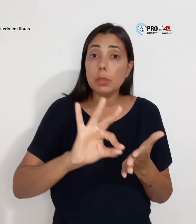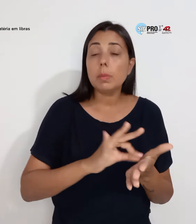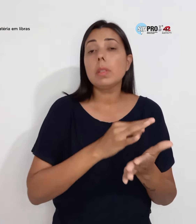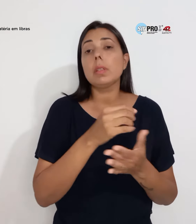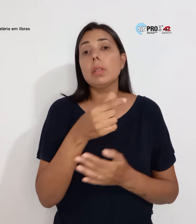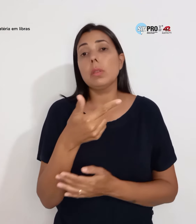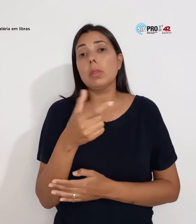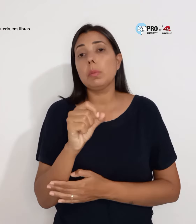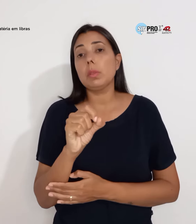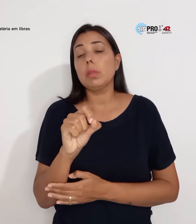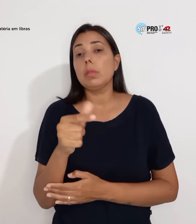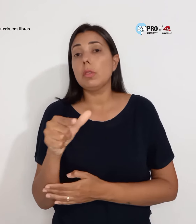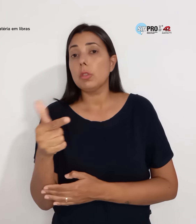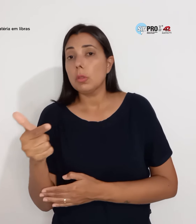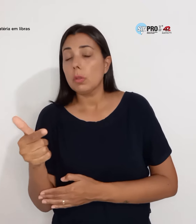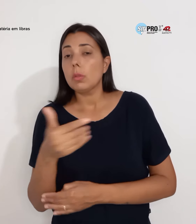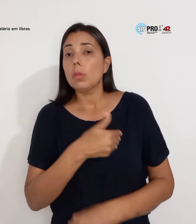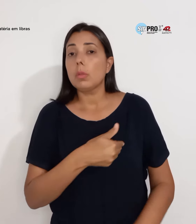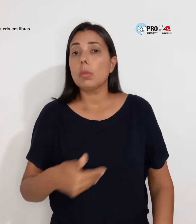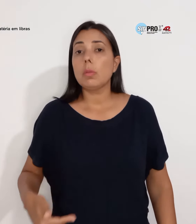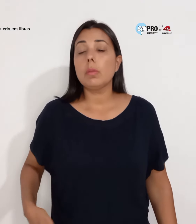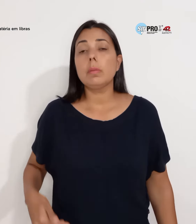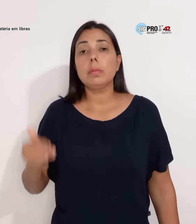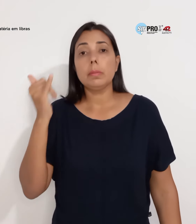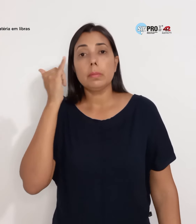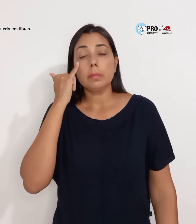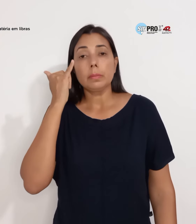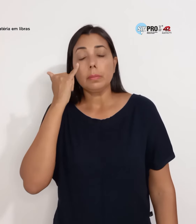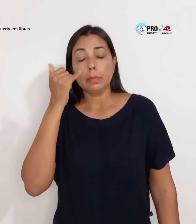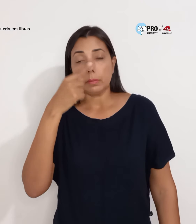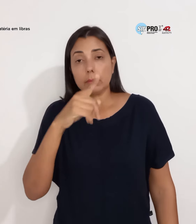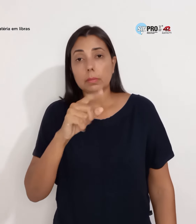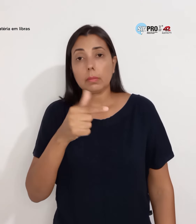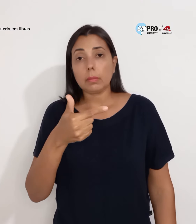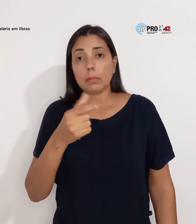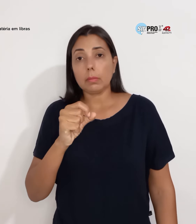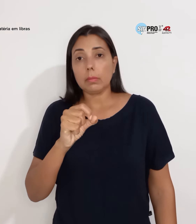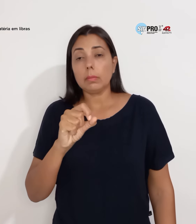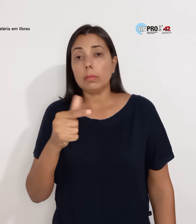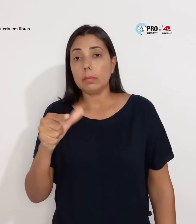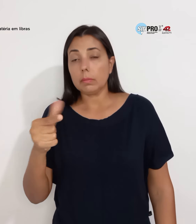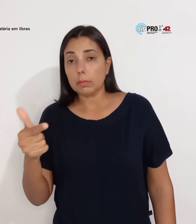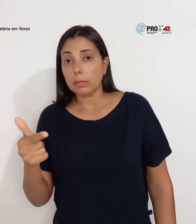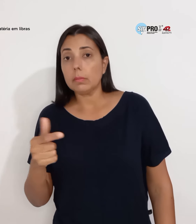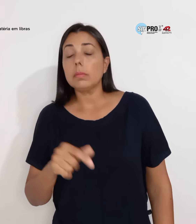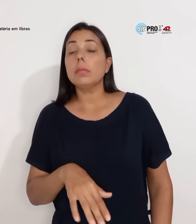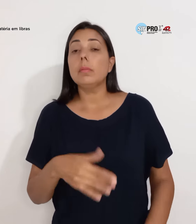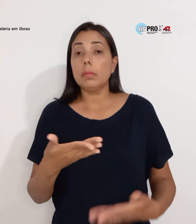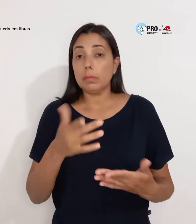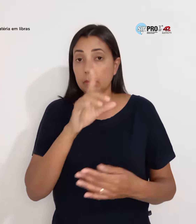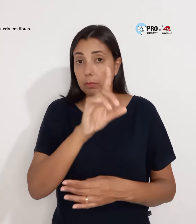matrícula 2022 do governo ibanês para 2022, segundo a